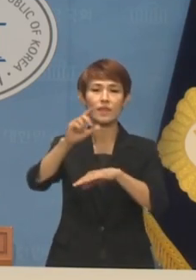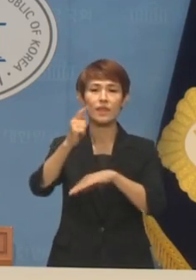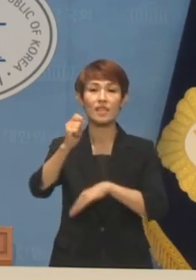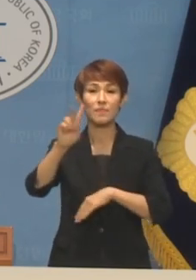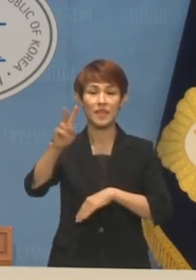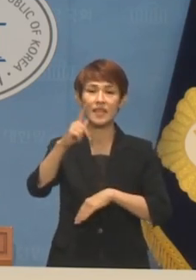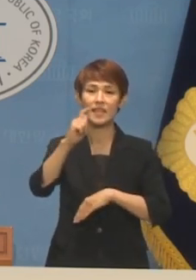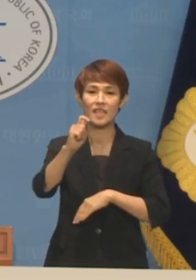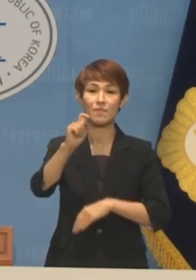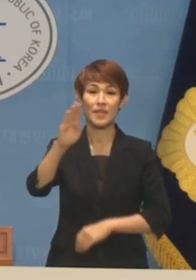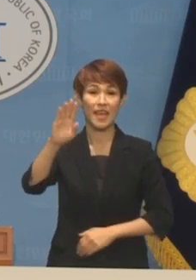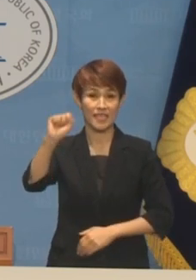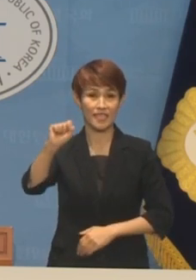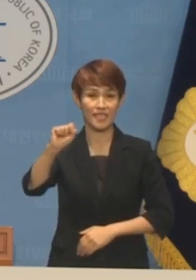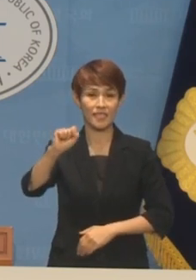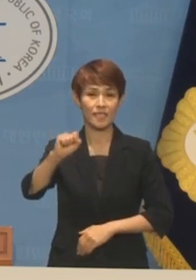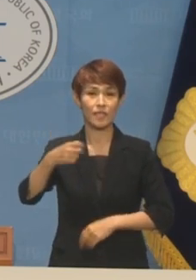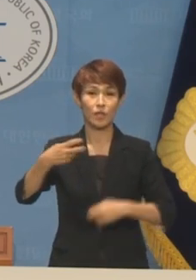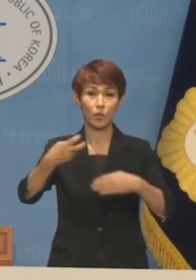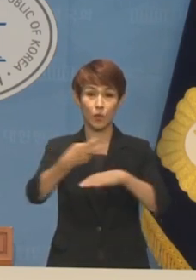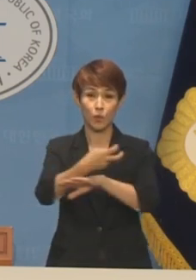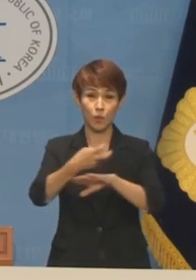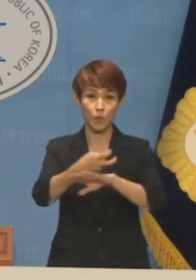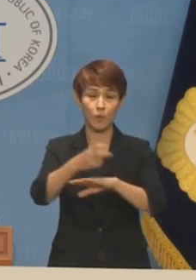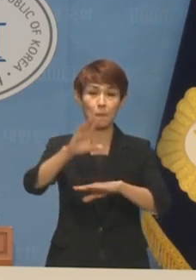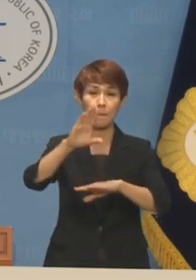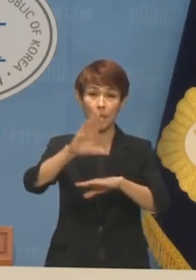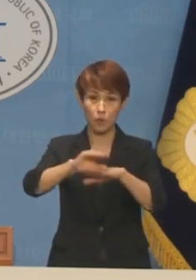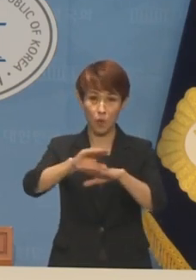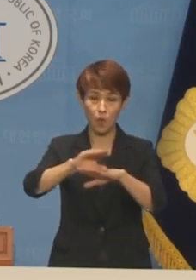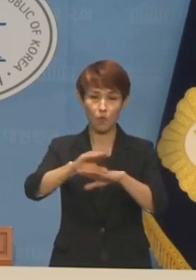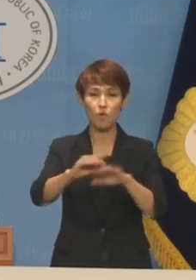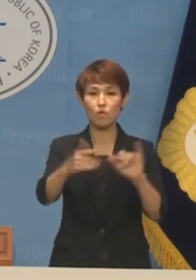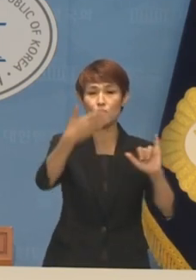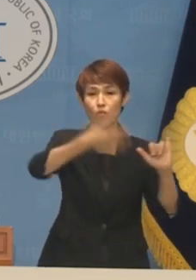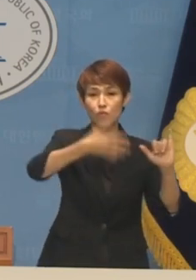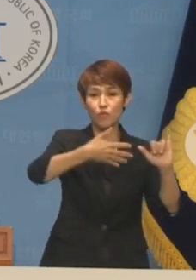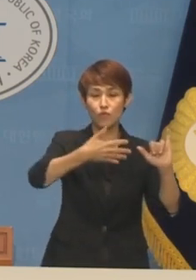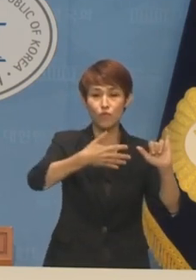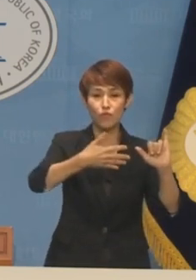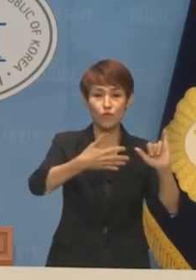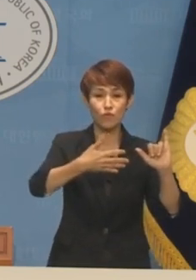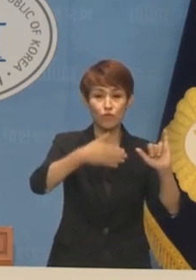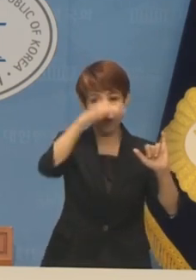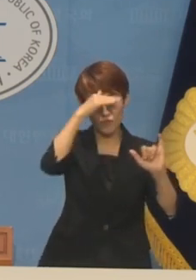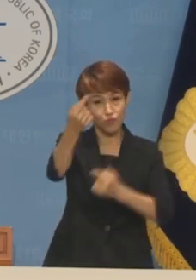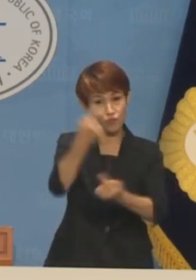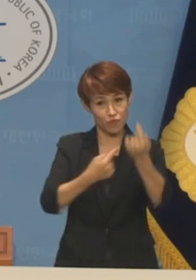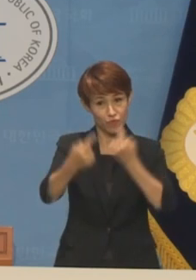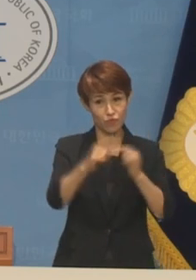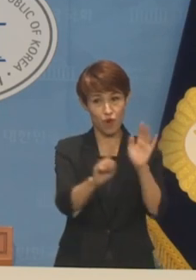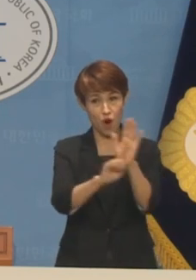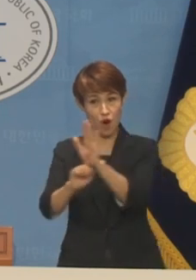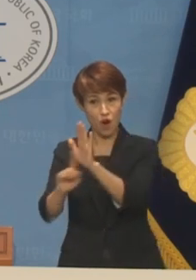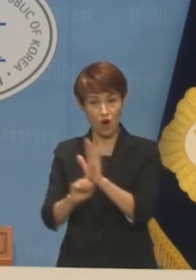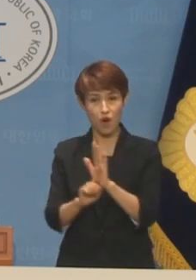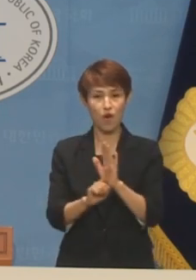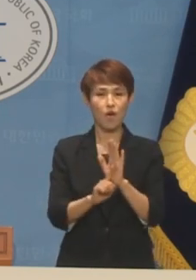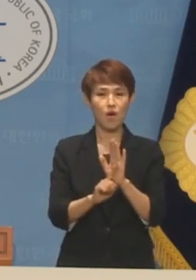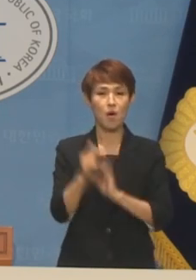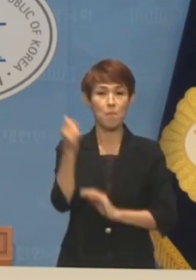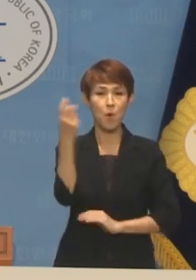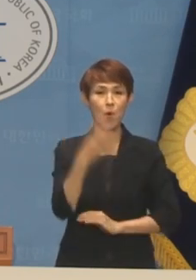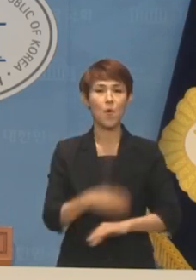교통방송이 유튜브 구독자를 모집한다는 명목으로 민주당의 기호인